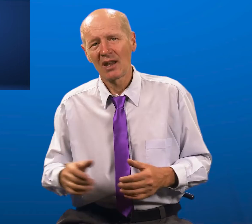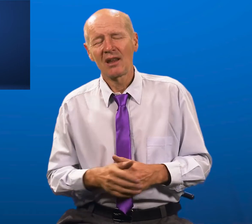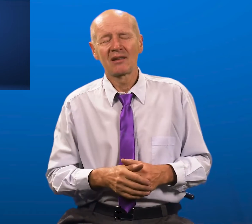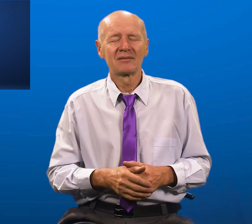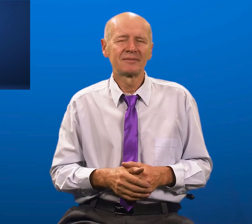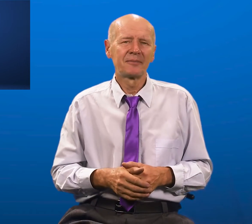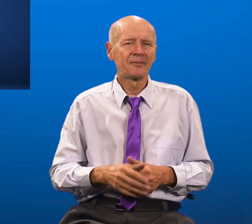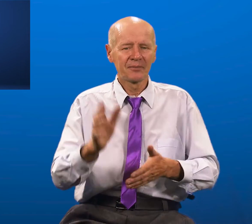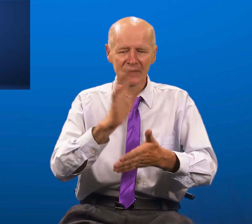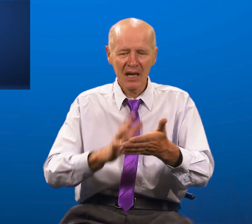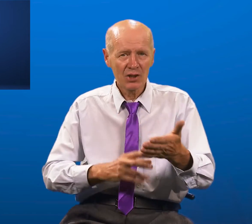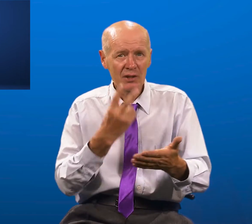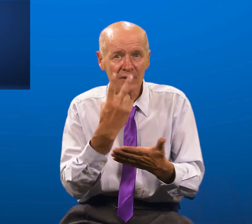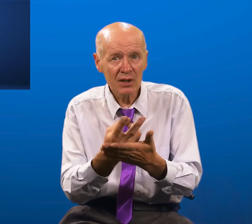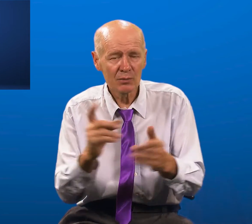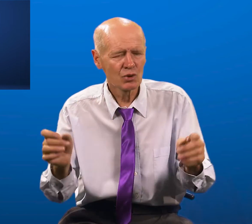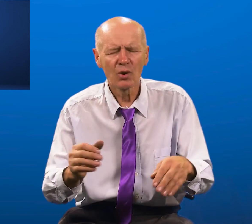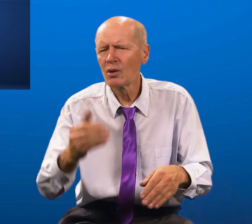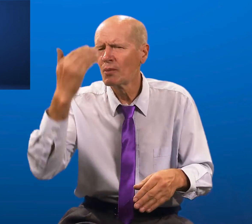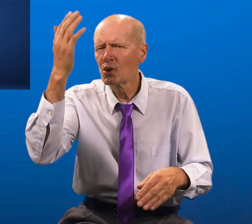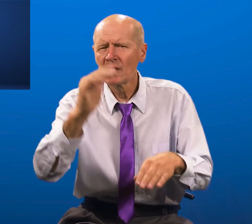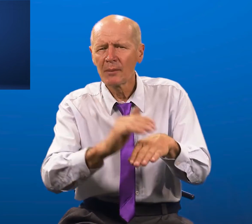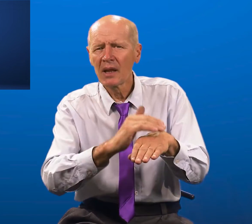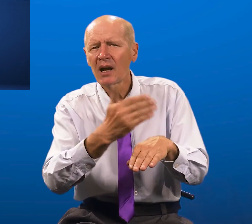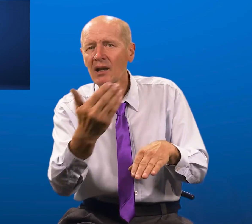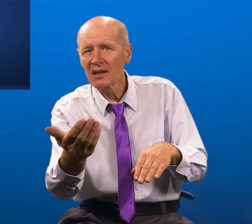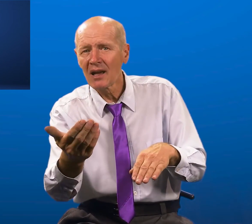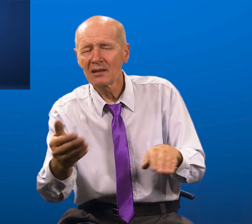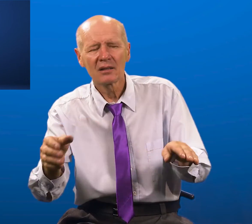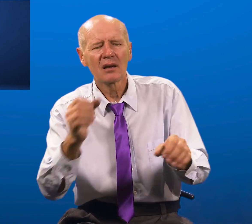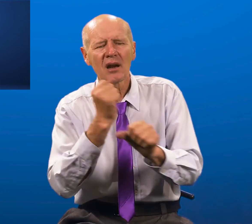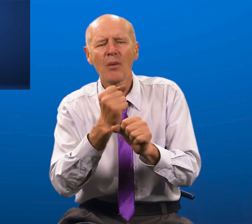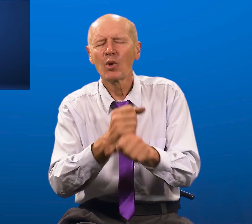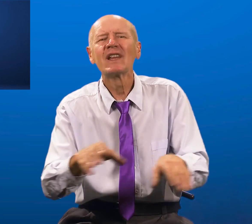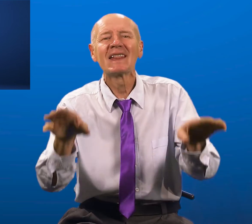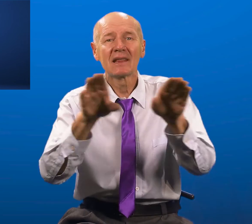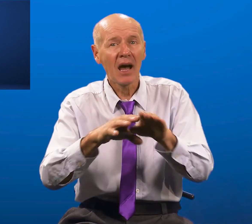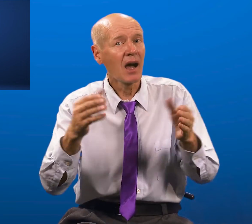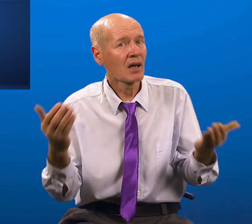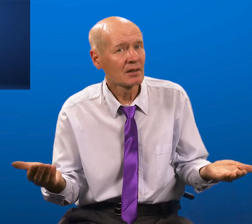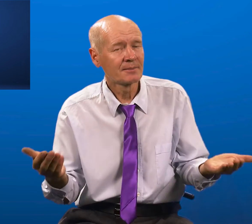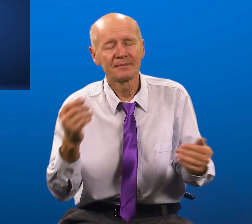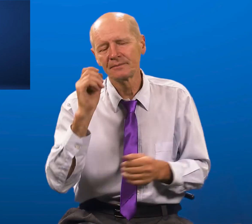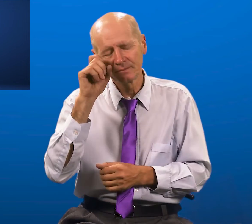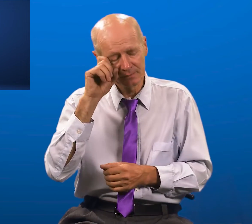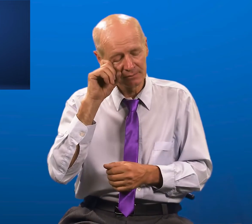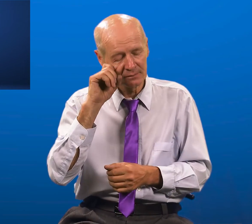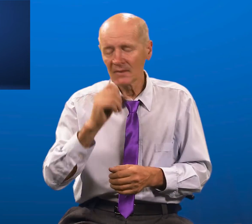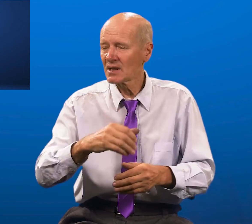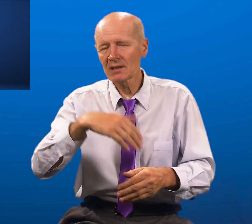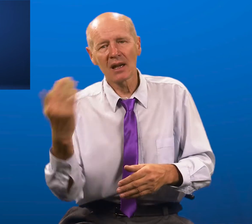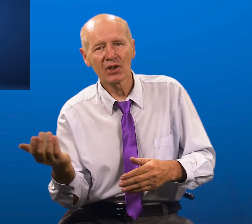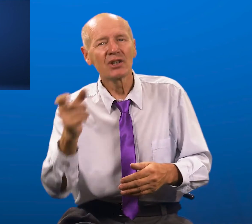Дальше мы можем увидеть, что Божья благодать работает таким образом. Со стороны